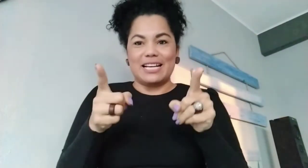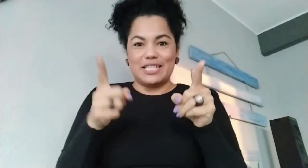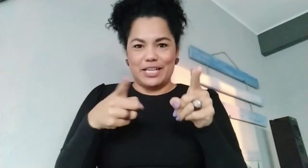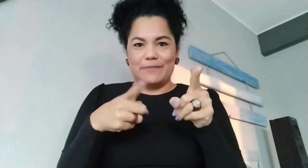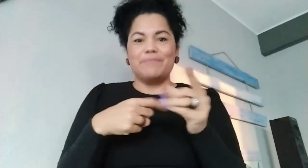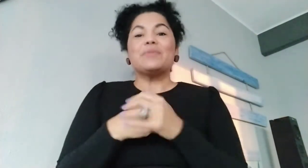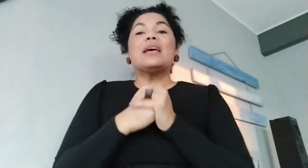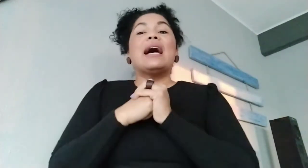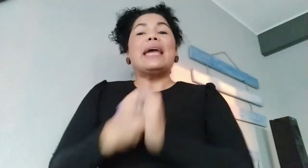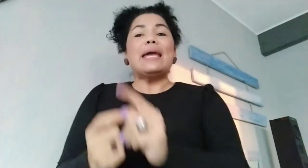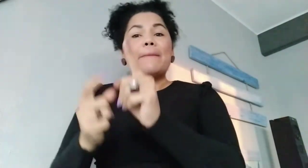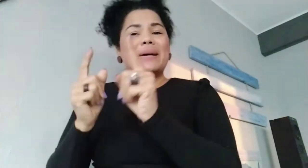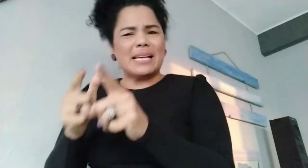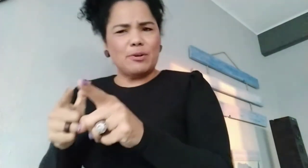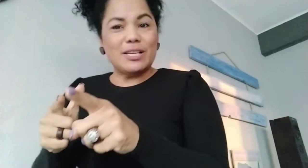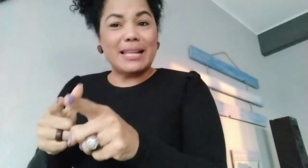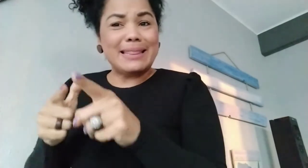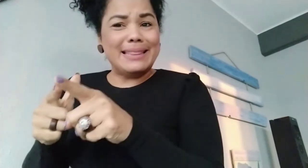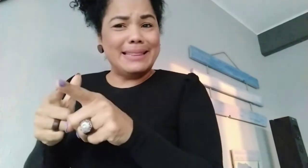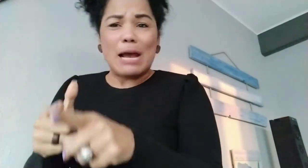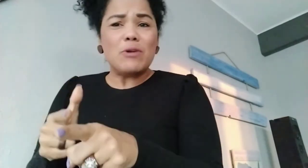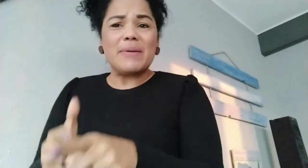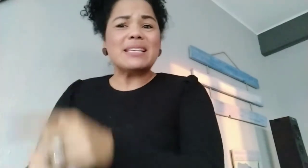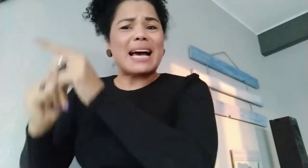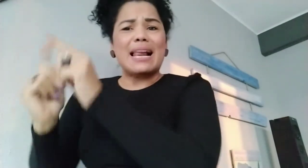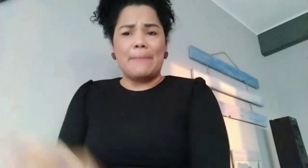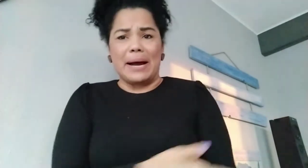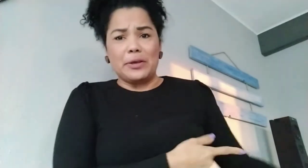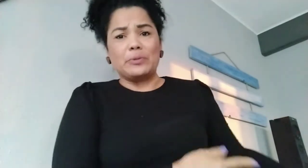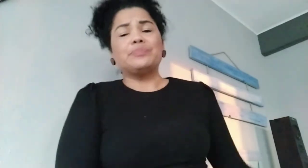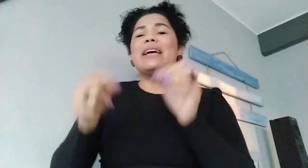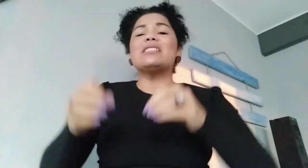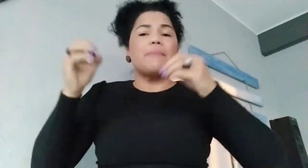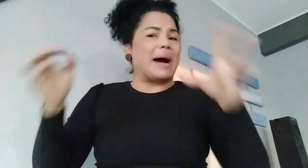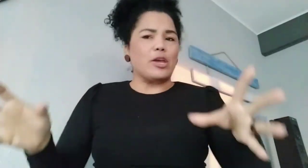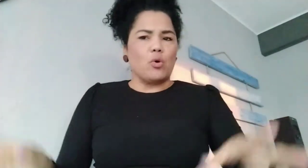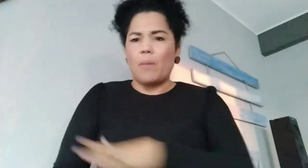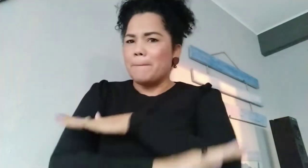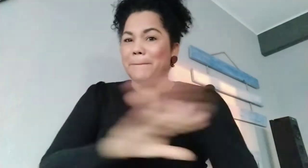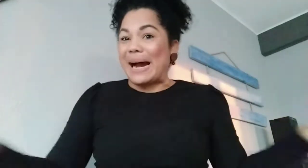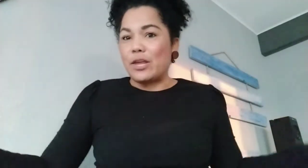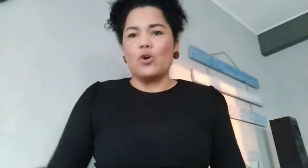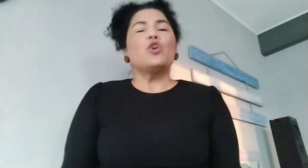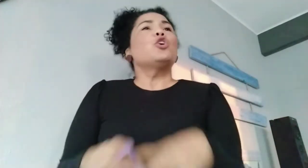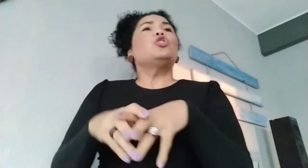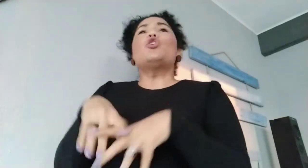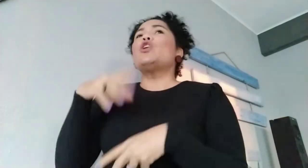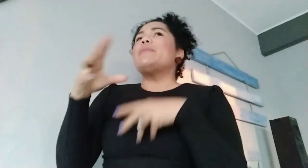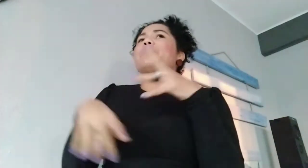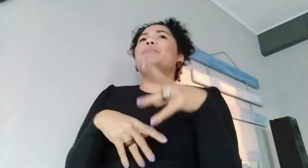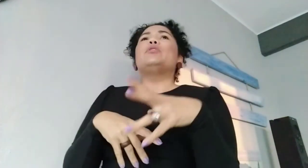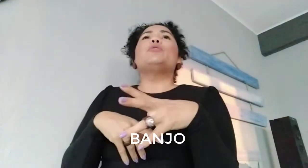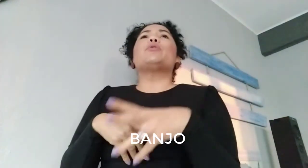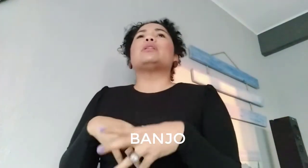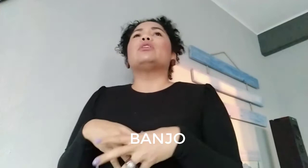kashi. Y pasamos de una vez al baño. Es baño. No importa dónde